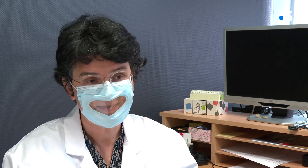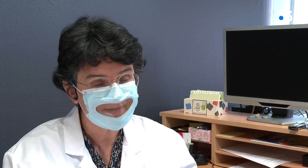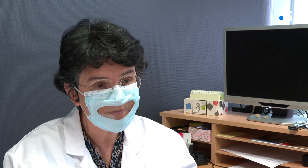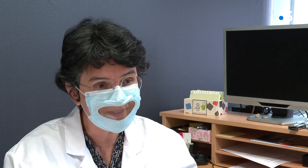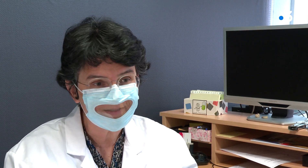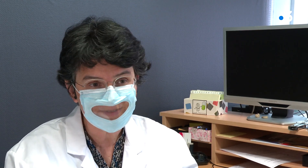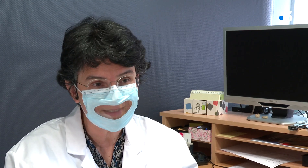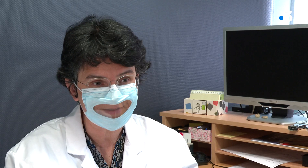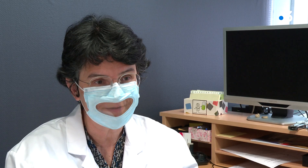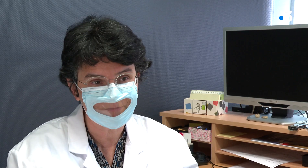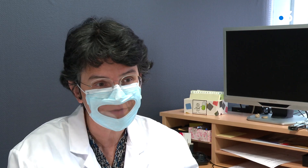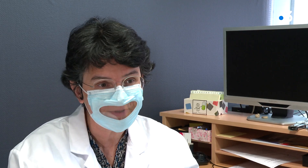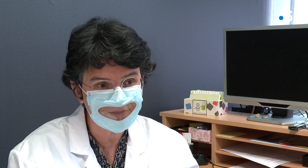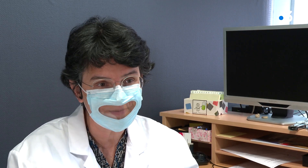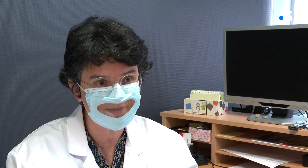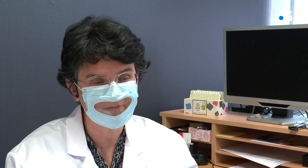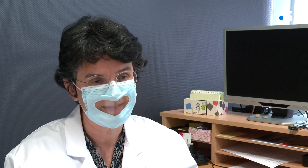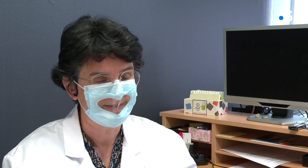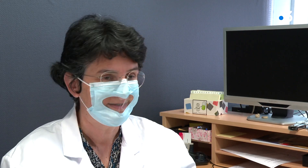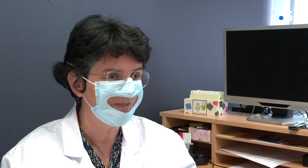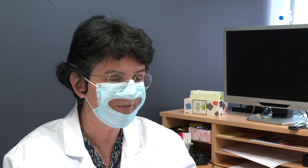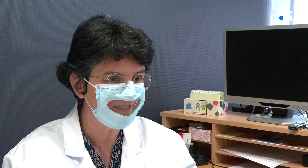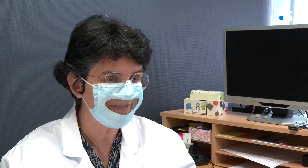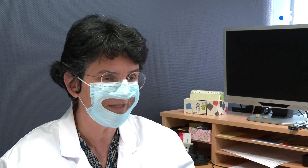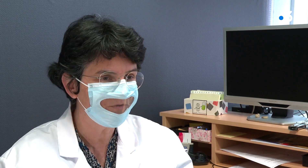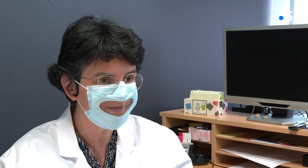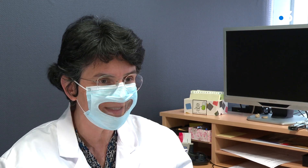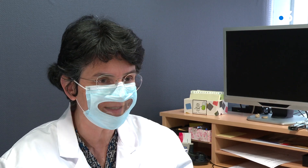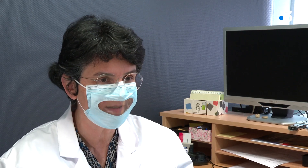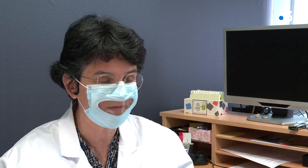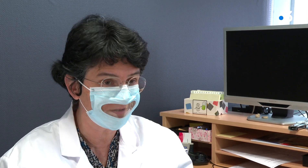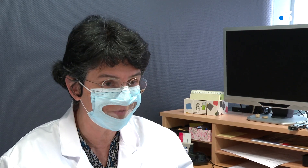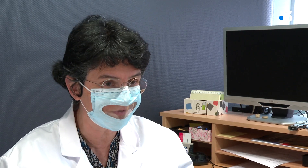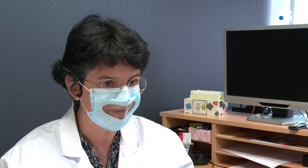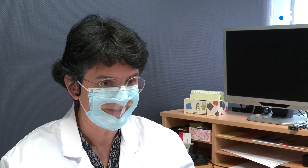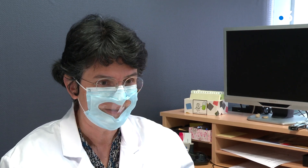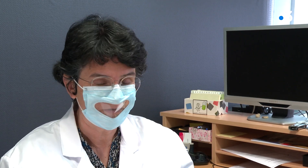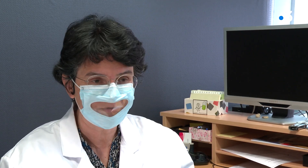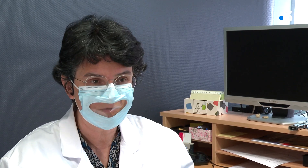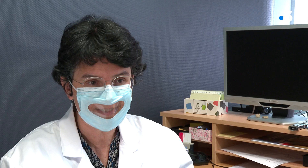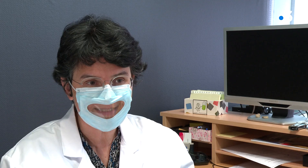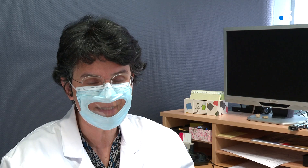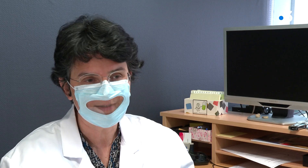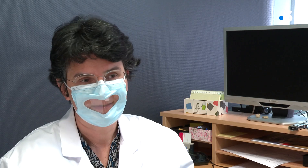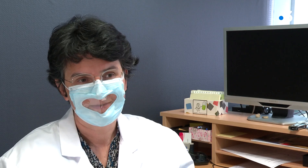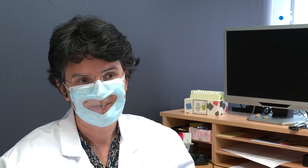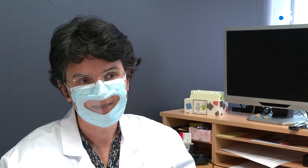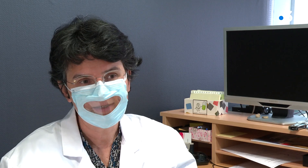c'est compliqué en psychiatrie. Moi, j'ai besoin du regard du patient. Et puis aussi parce qu'il y a un tout petit décalage dans le temps entre les signes et